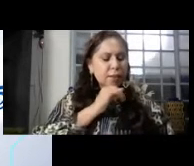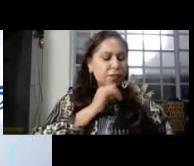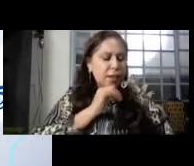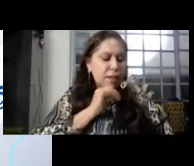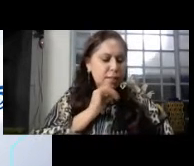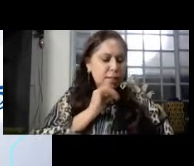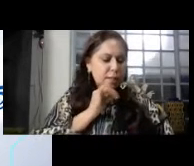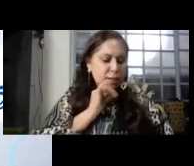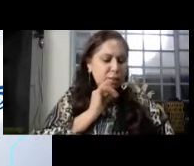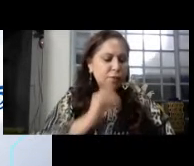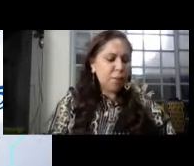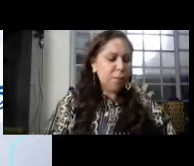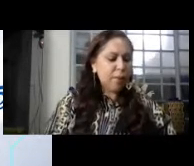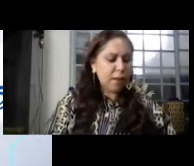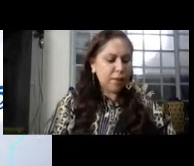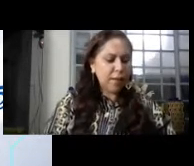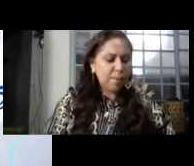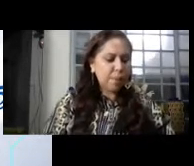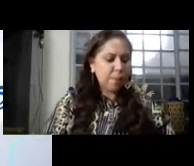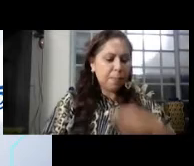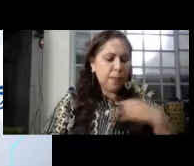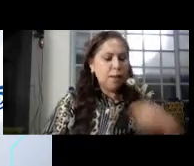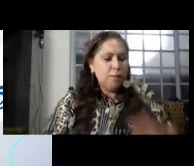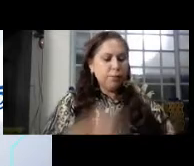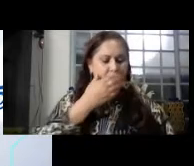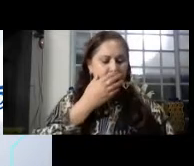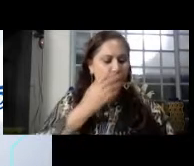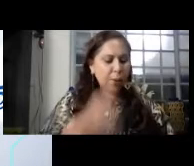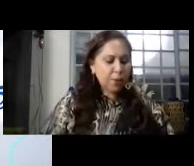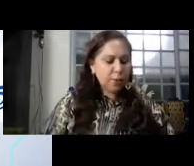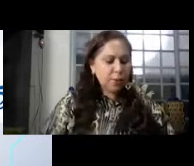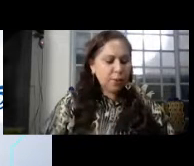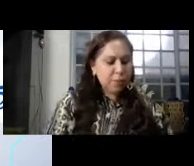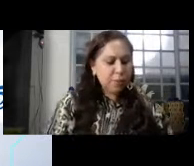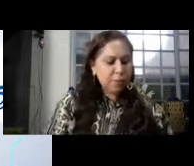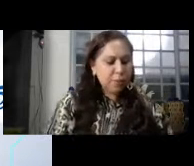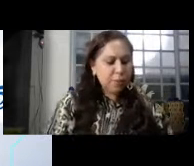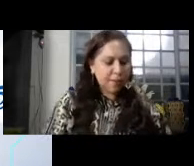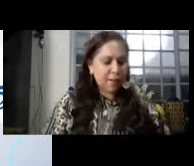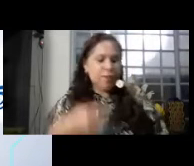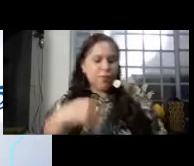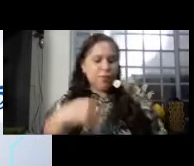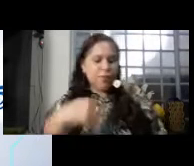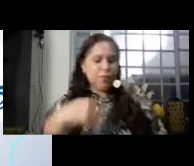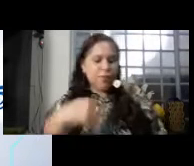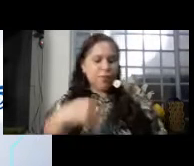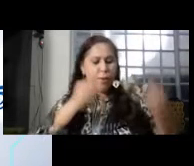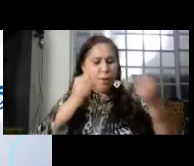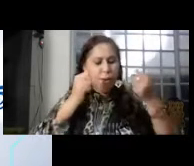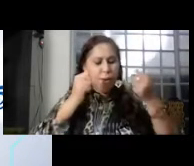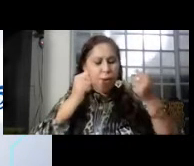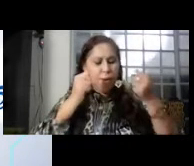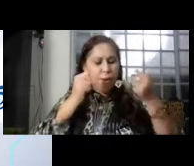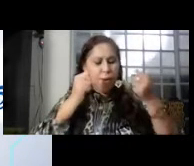uma frase, um verbo modal, né? Eu posso ir, né? Eu poder ir. Aí ele fala, eu